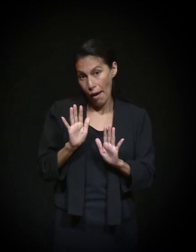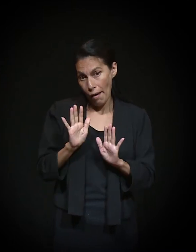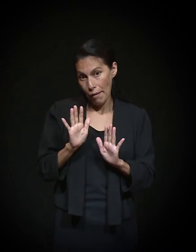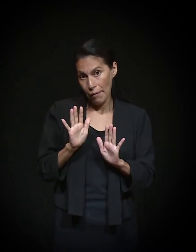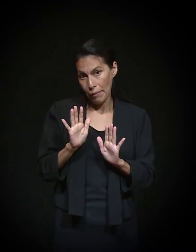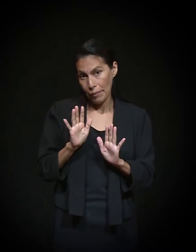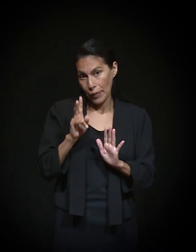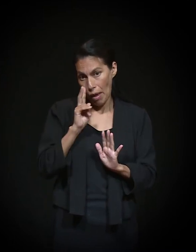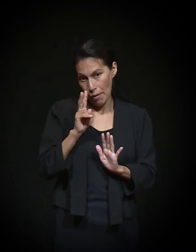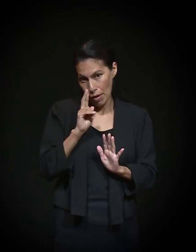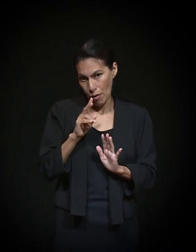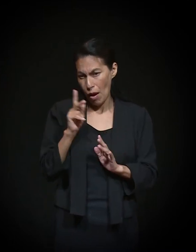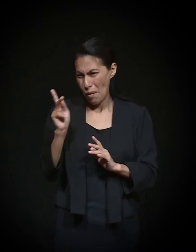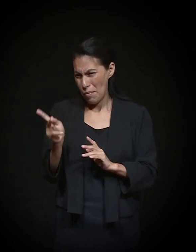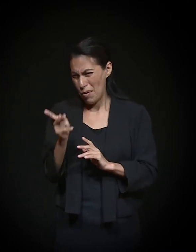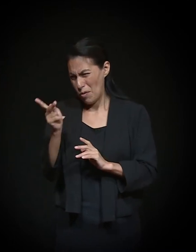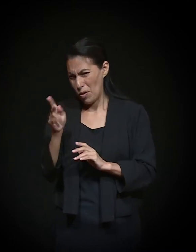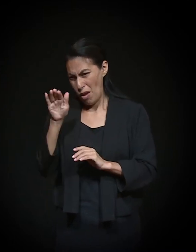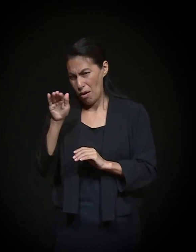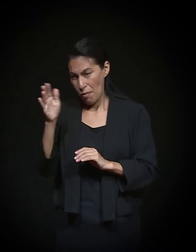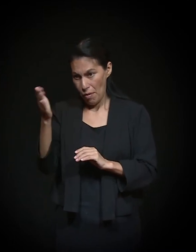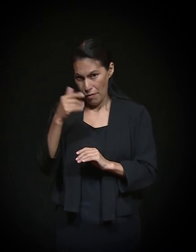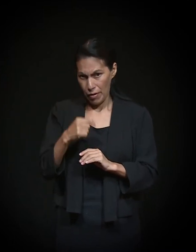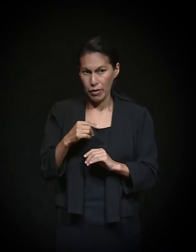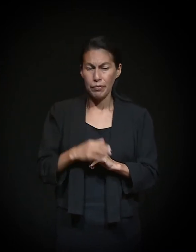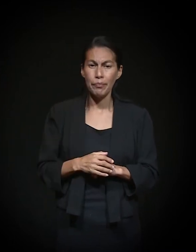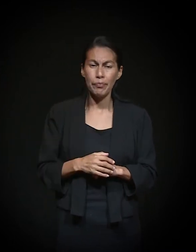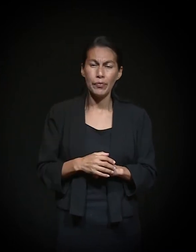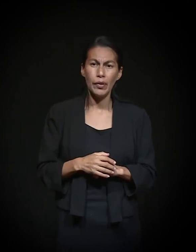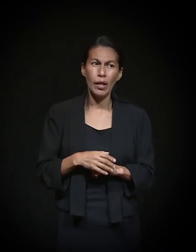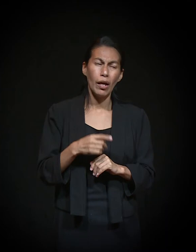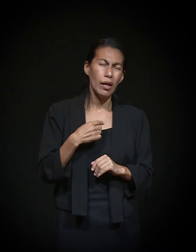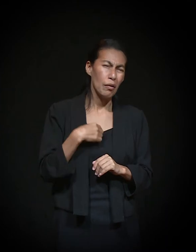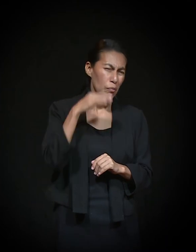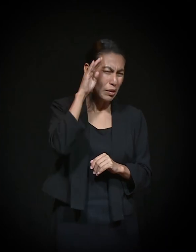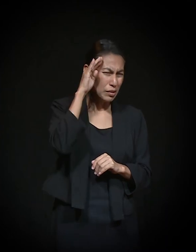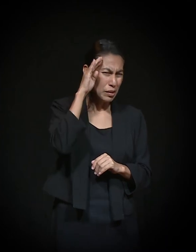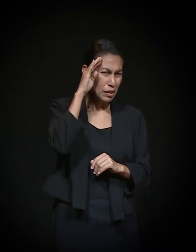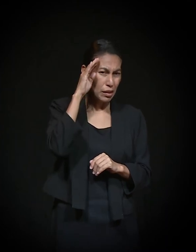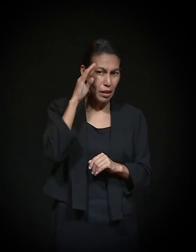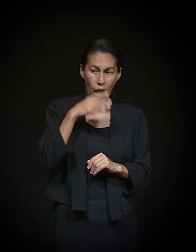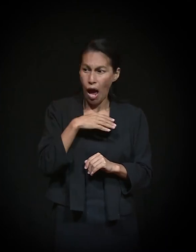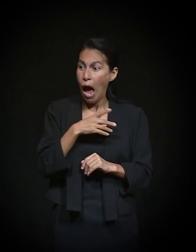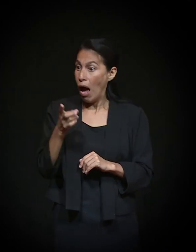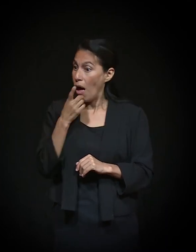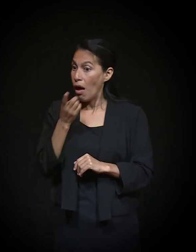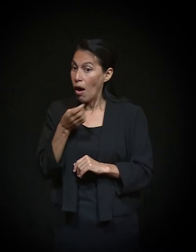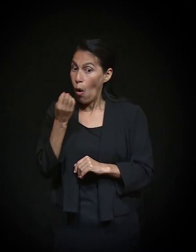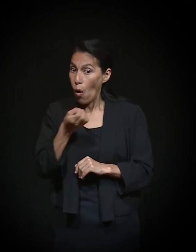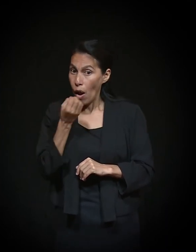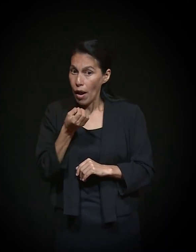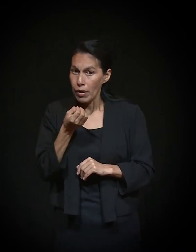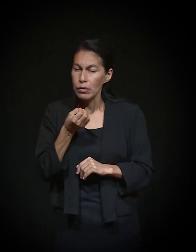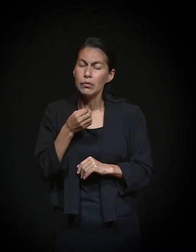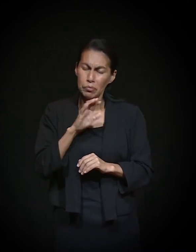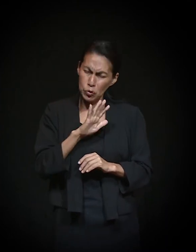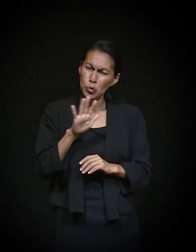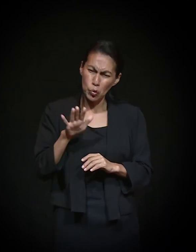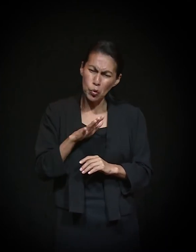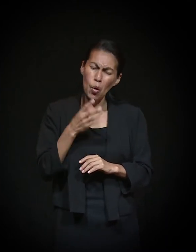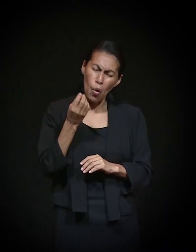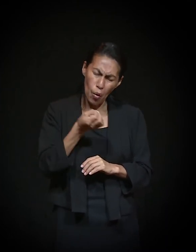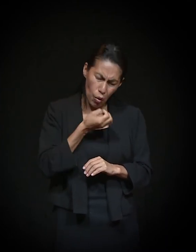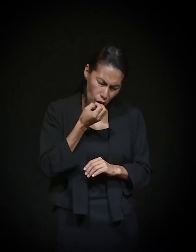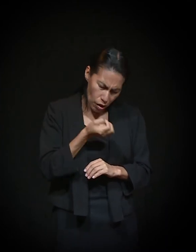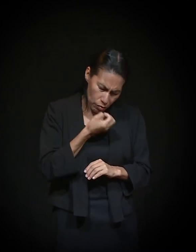dijo que no iba a llamar. Entonces yo dije, ¿por qué no oramos? Oramos entonces, justo cuando